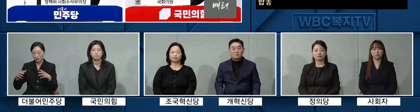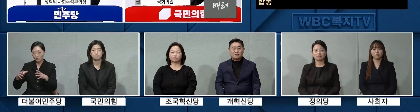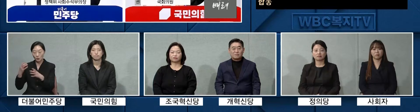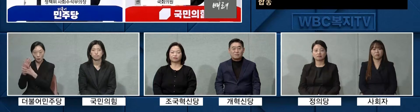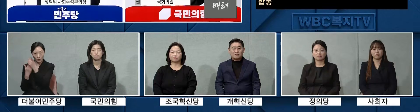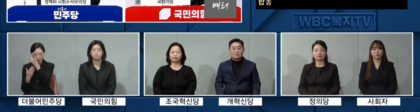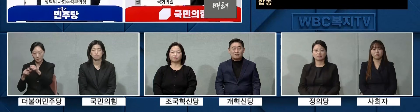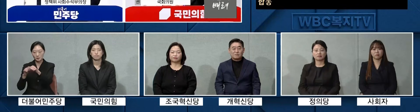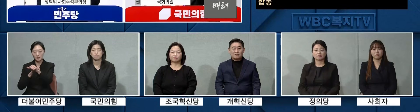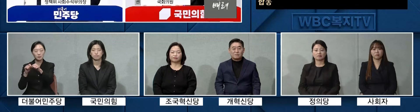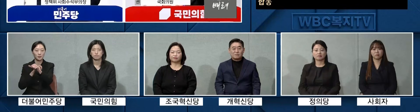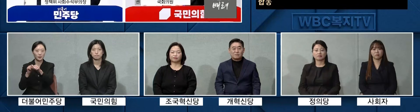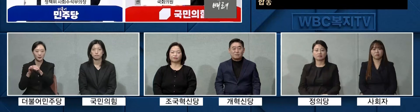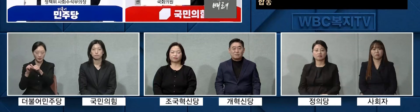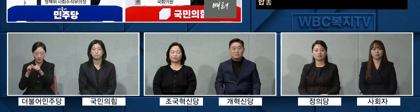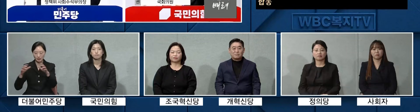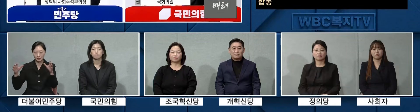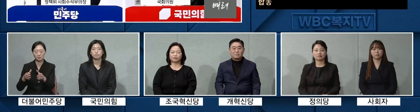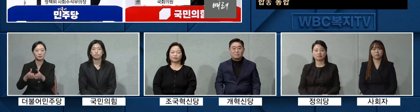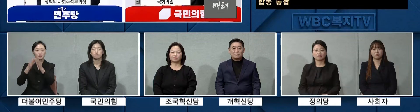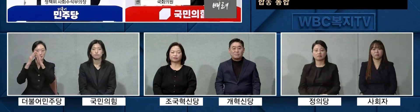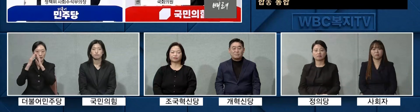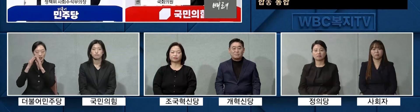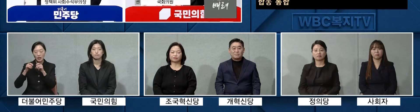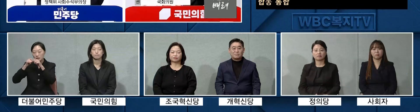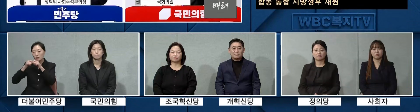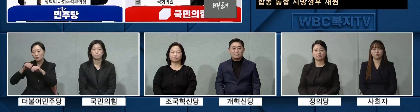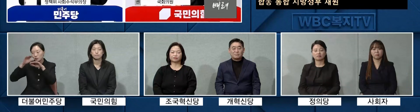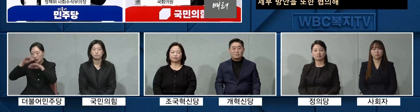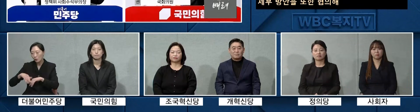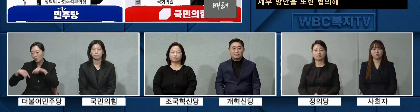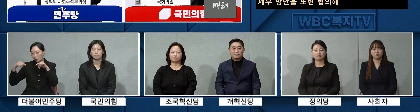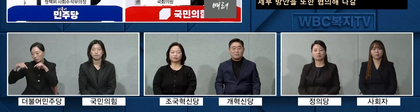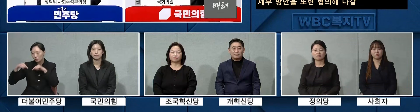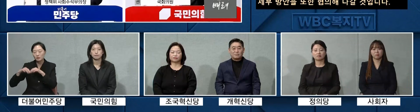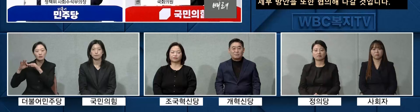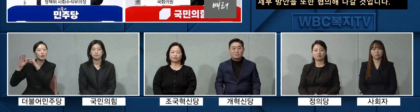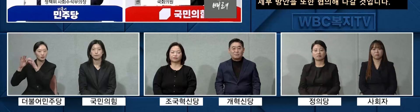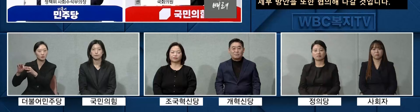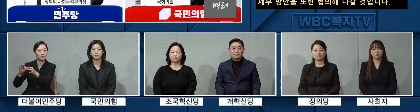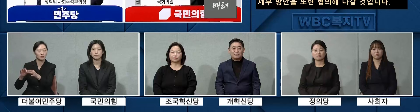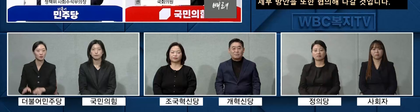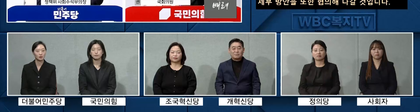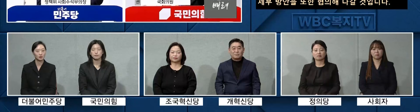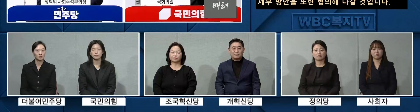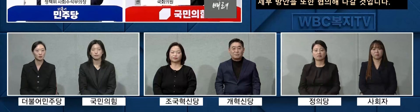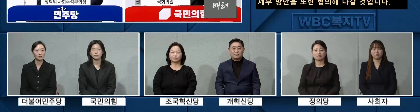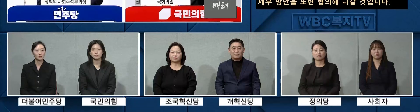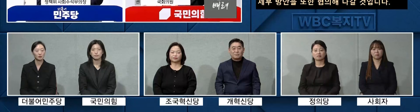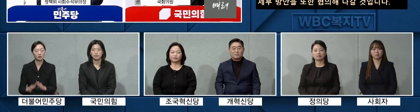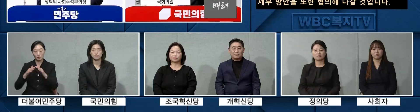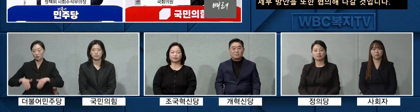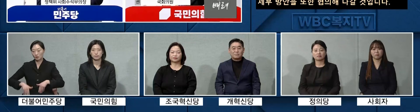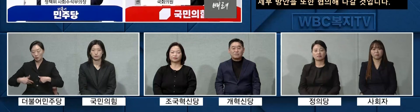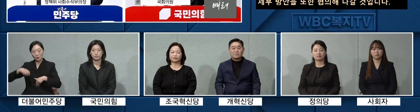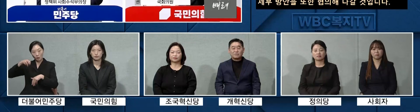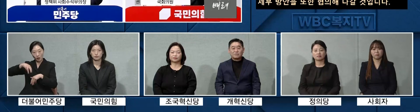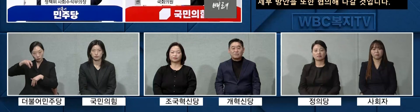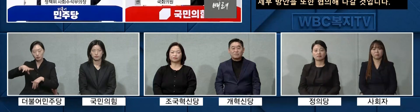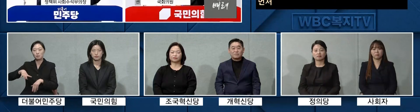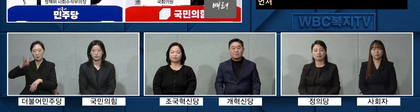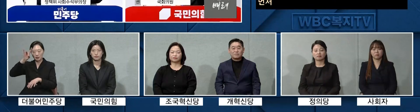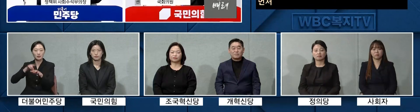세부 방안을 또한 협의해 나갈 것입니다. 먼저 전남 광주가